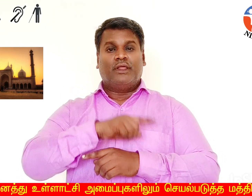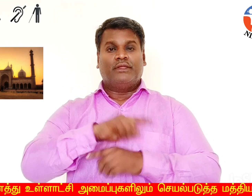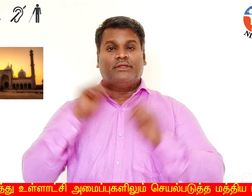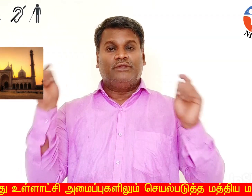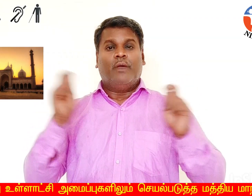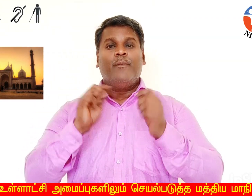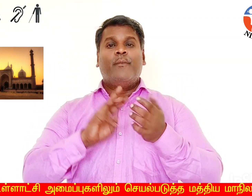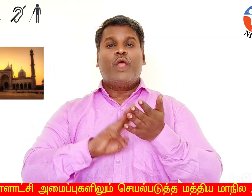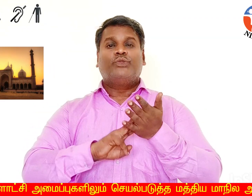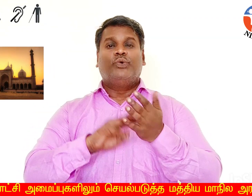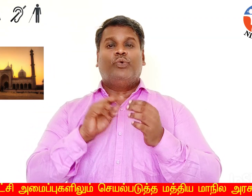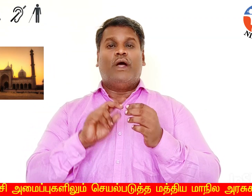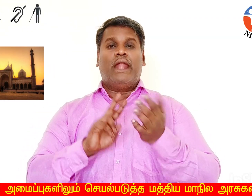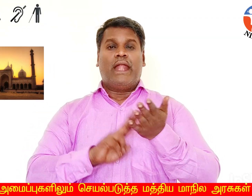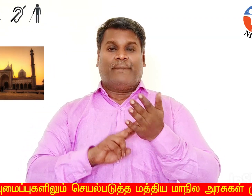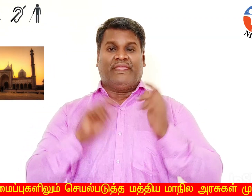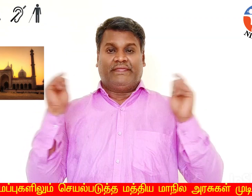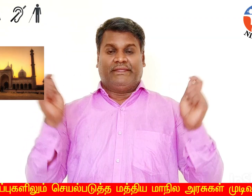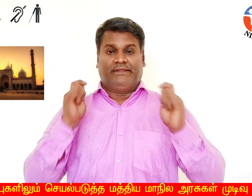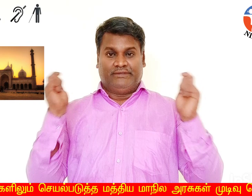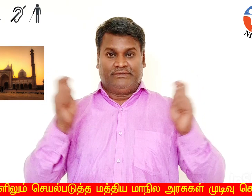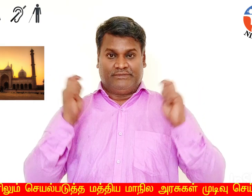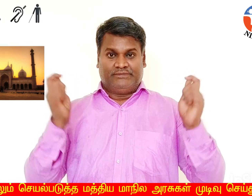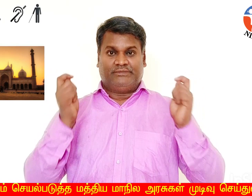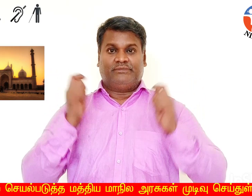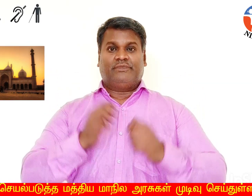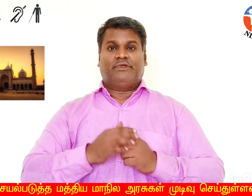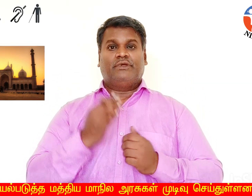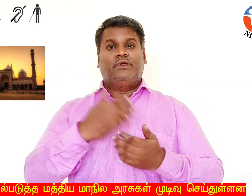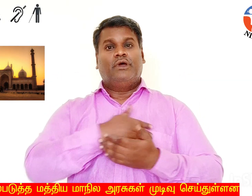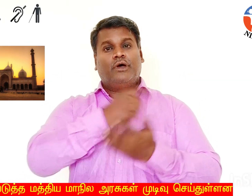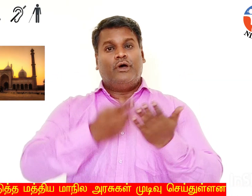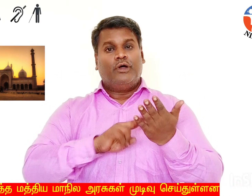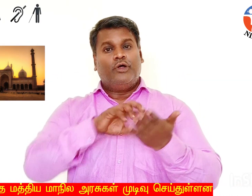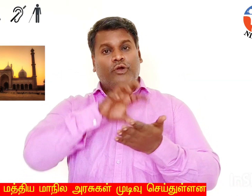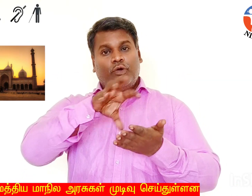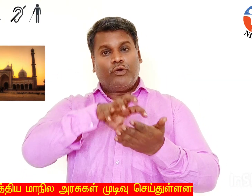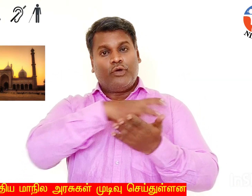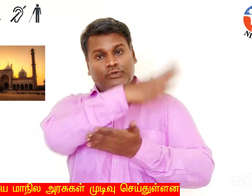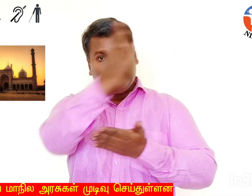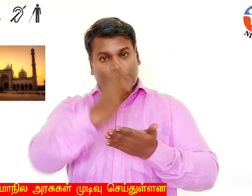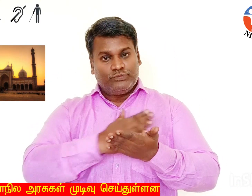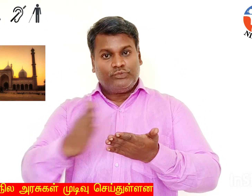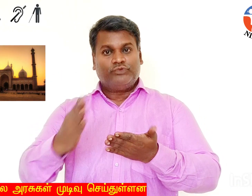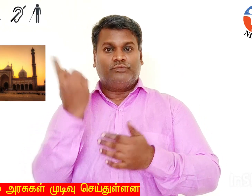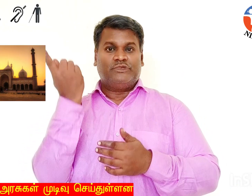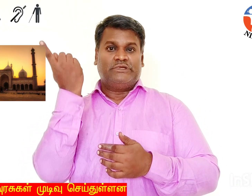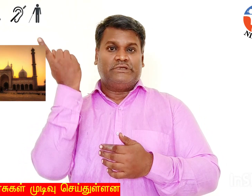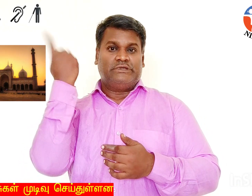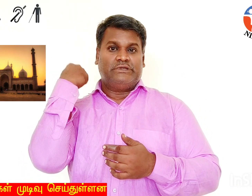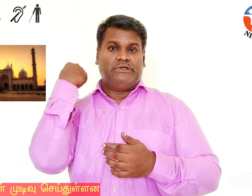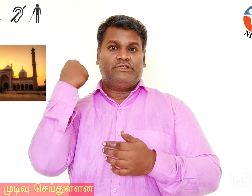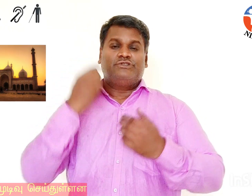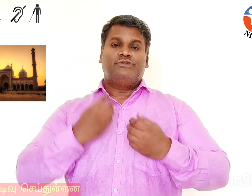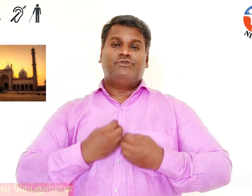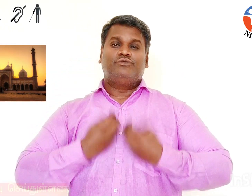நபிகள் நாயகம் பிறந்த நாளான மிலாடி நபி பண்டிகை நாடு முழுவதும் நேற்று உற்சாகத்துடன் கொண்டாடப்பட்டது.